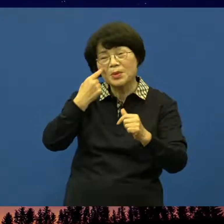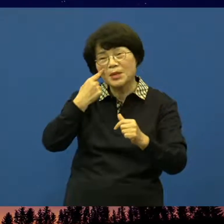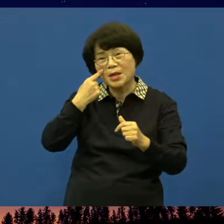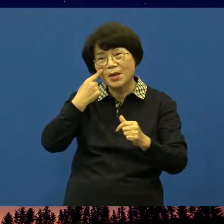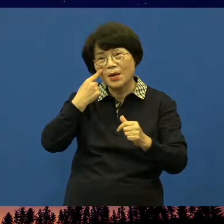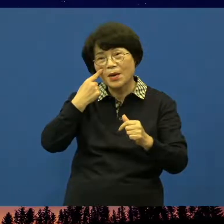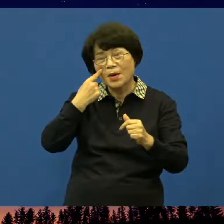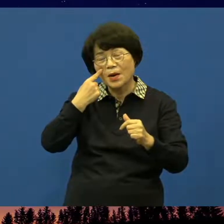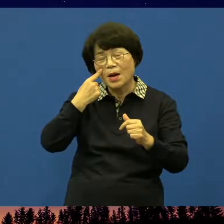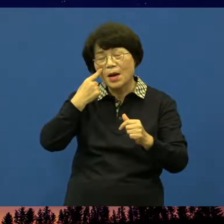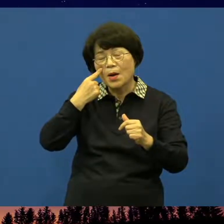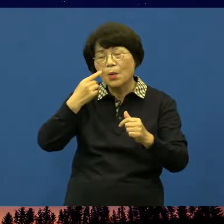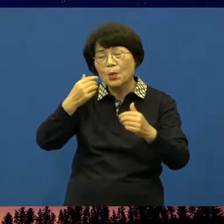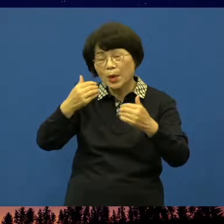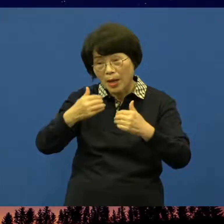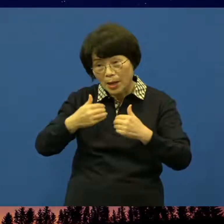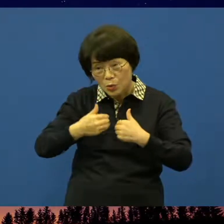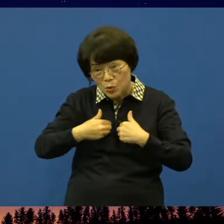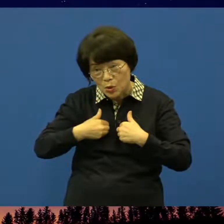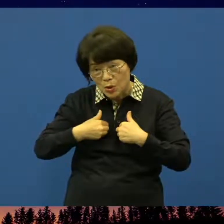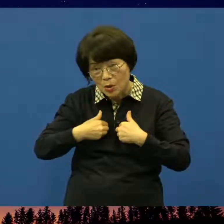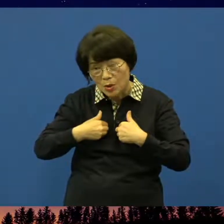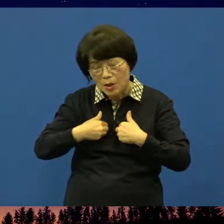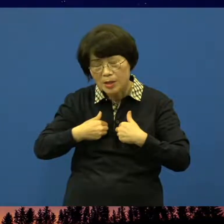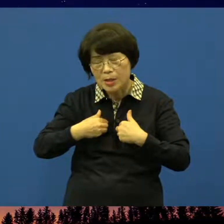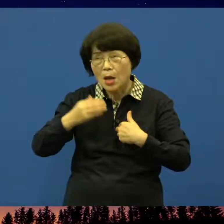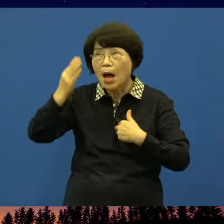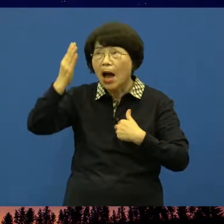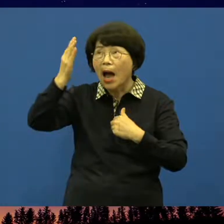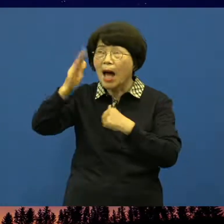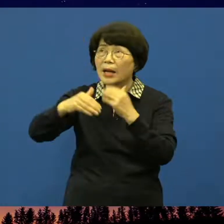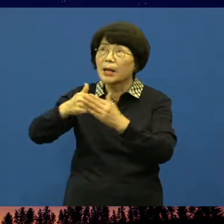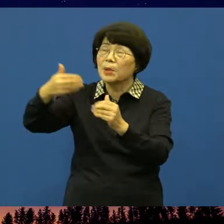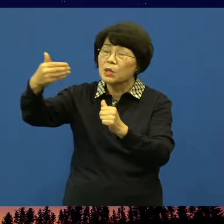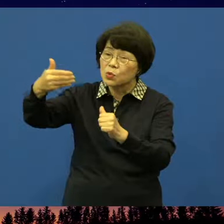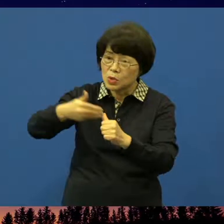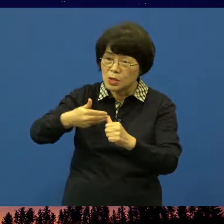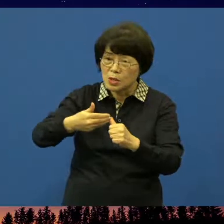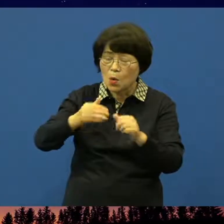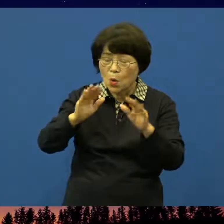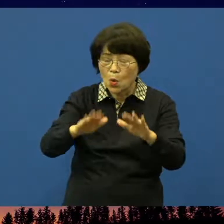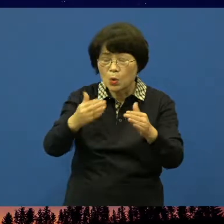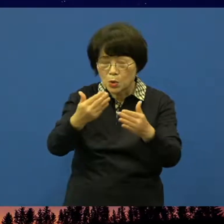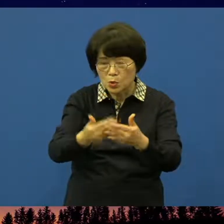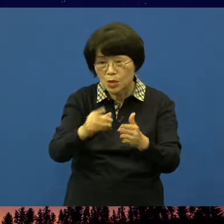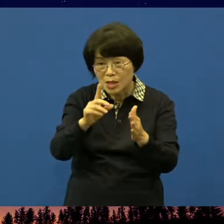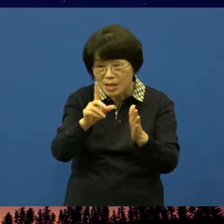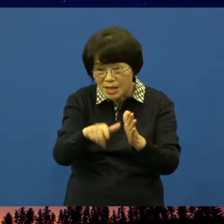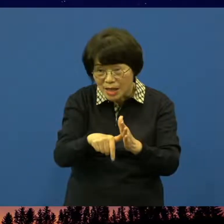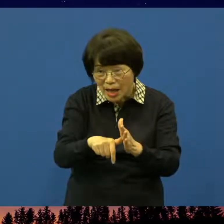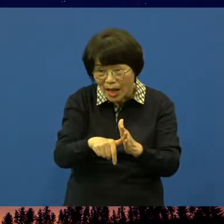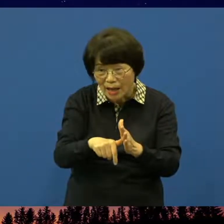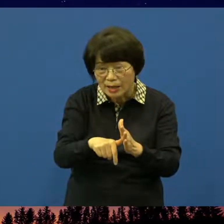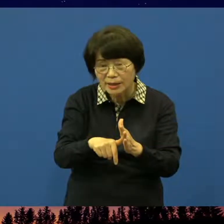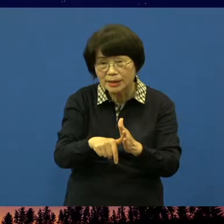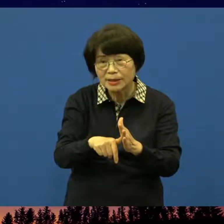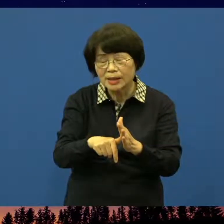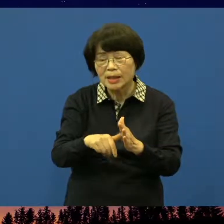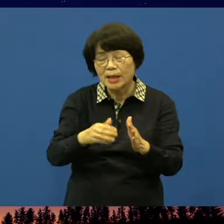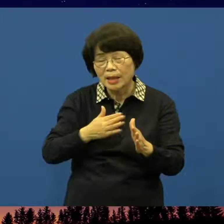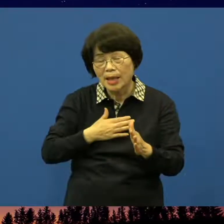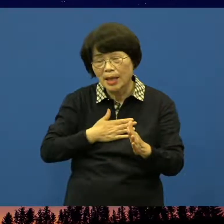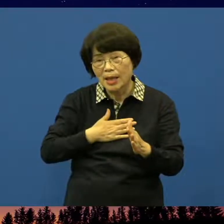다 위로부터 주어진 것들입니다. 오늘이라는 시간이 하나님이 주신 기회입니다. 여러분, 지금 주어진 나이가 몇